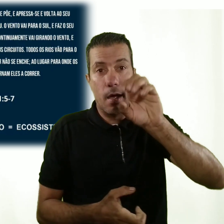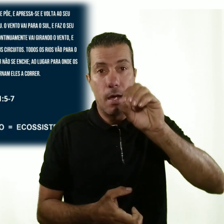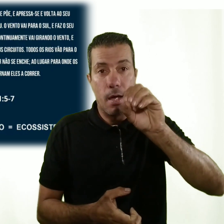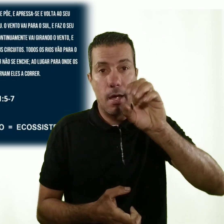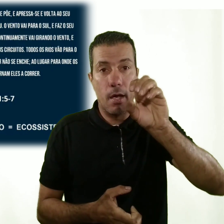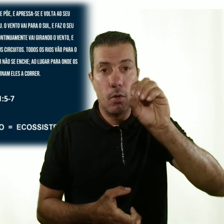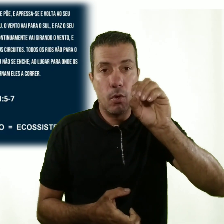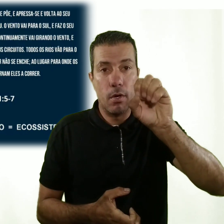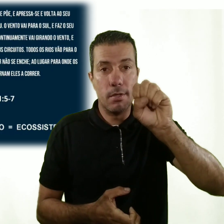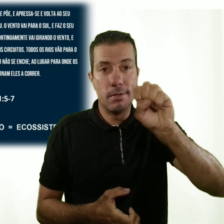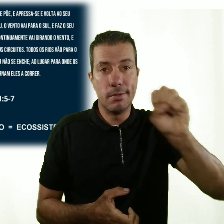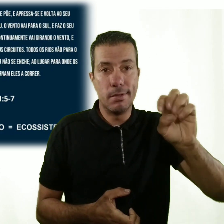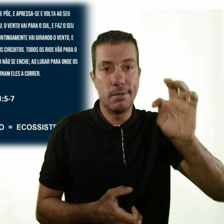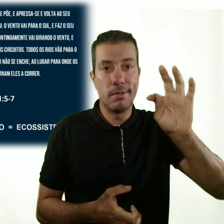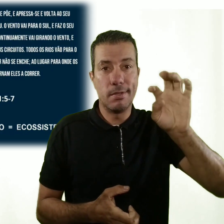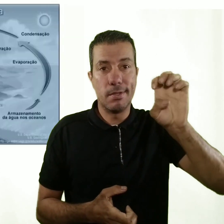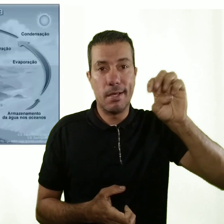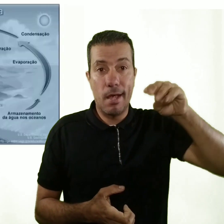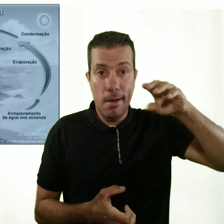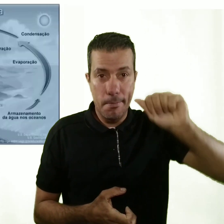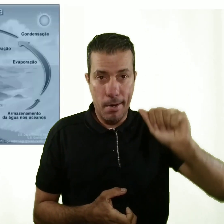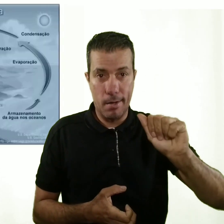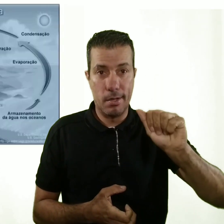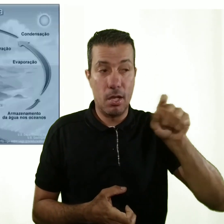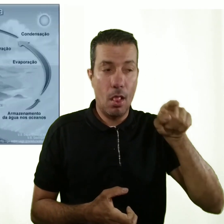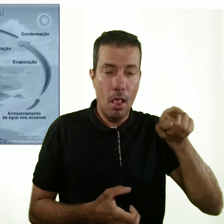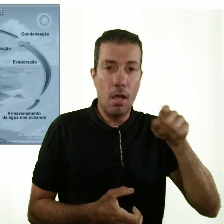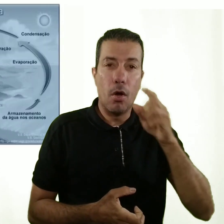atrás, a Bíblia já fala há muito tempo. Mas você quer ver que coisa interessante isso?